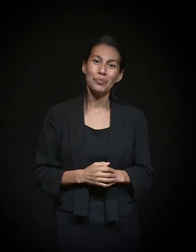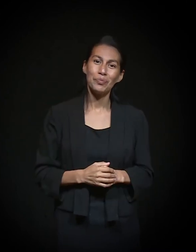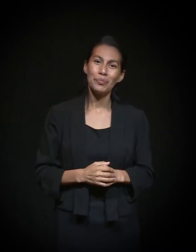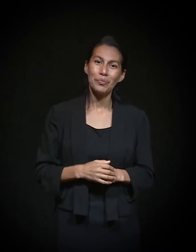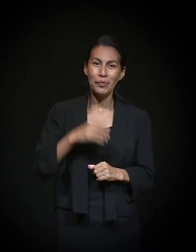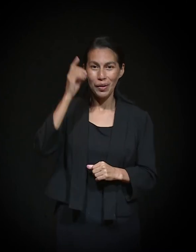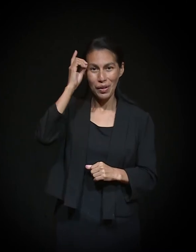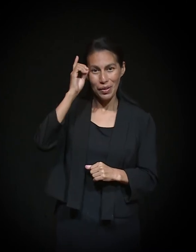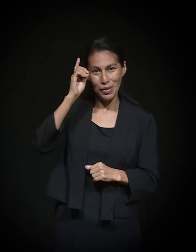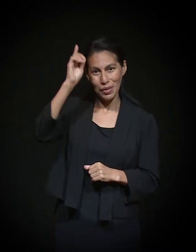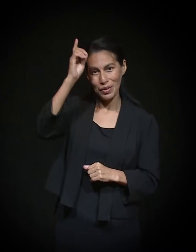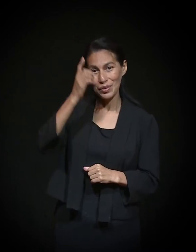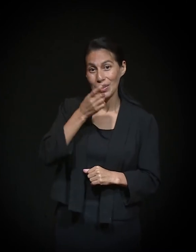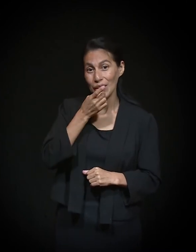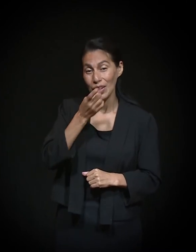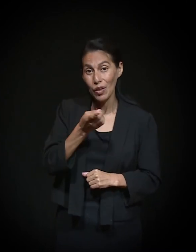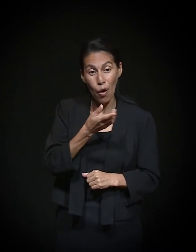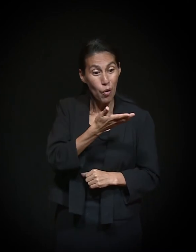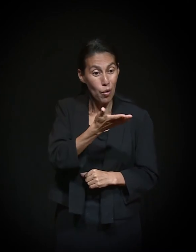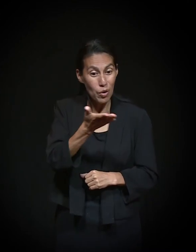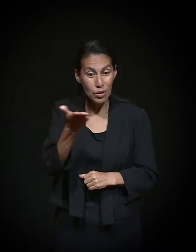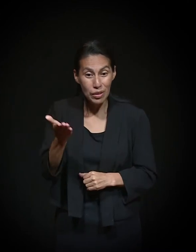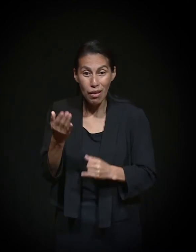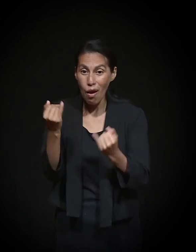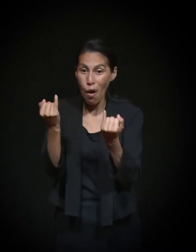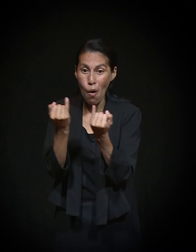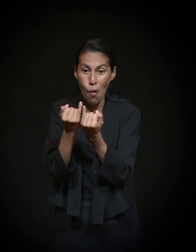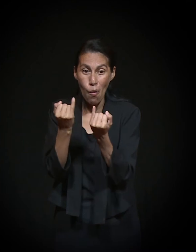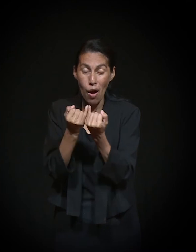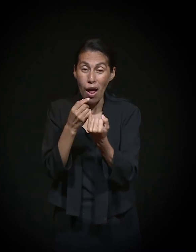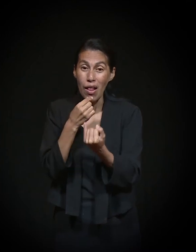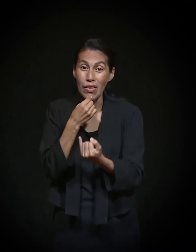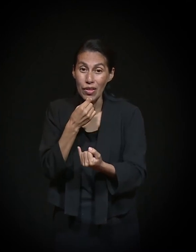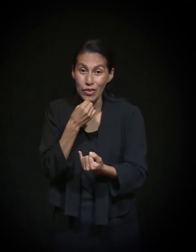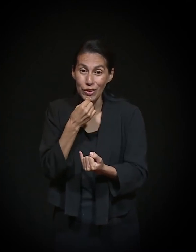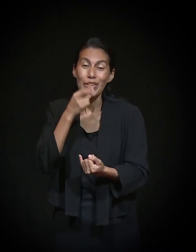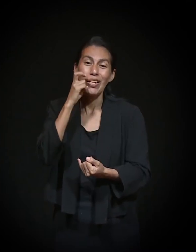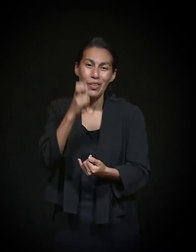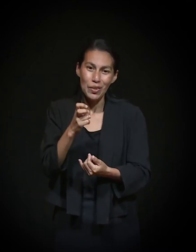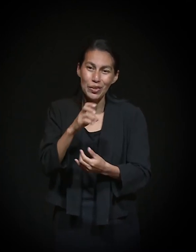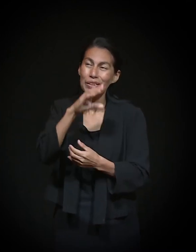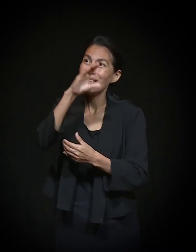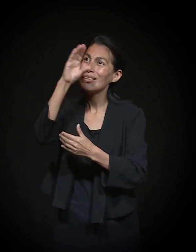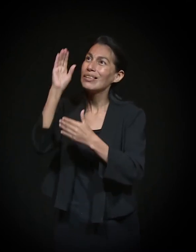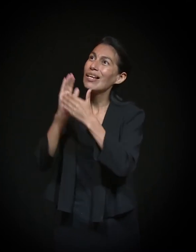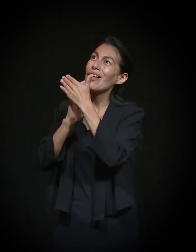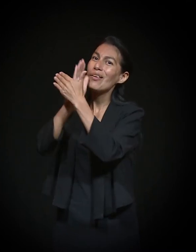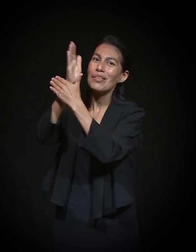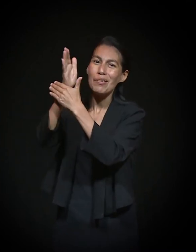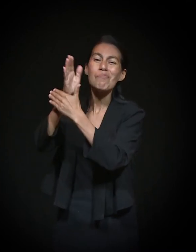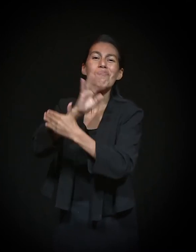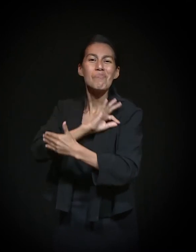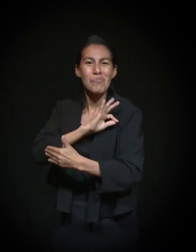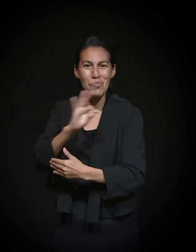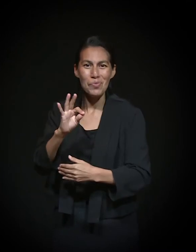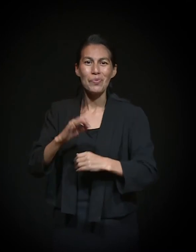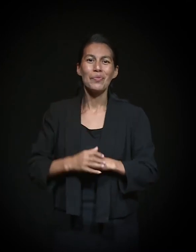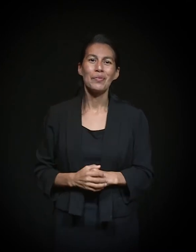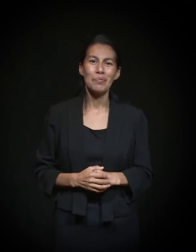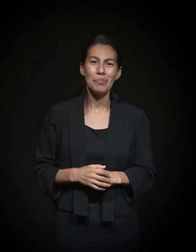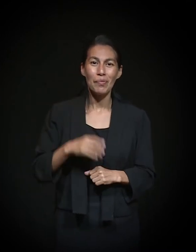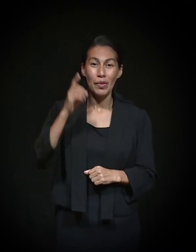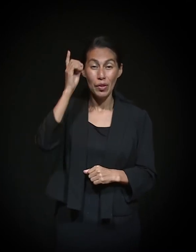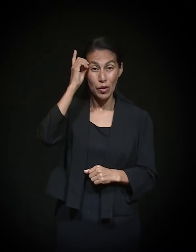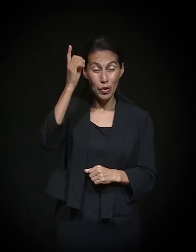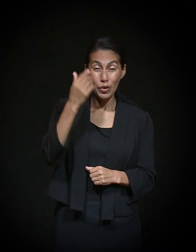Y Dios dijo que tendríamos que estar como niños para entrar al reino de los cielos. Esa es la